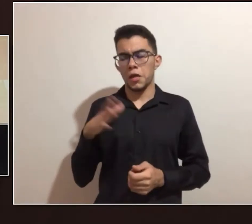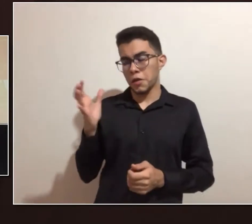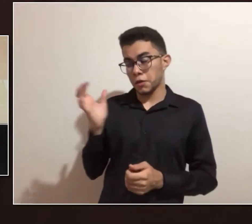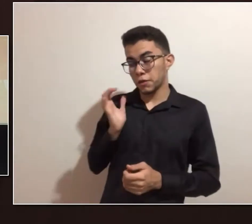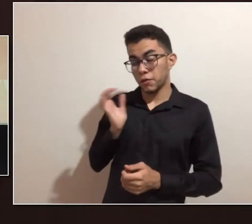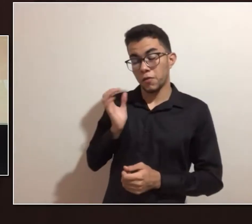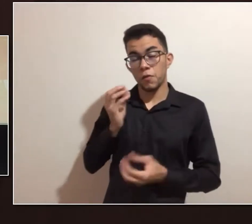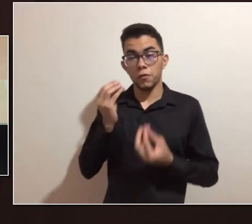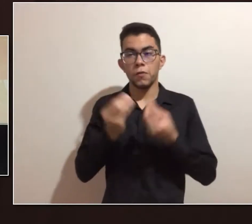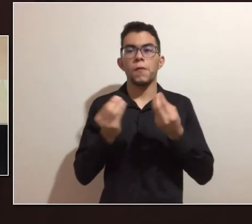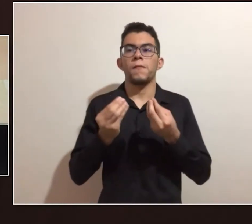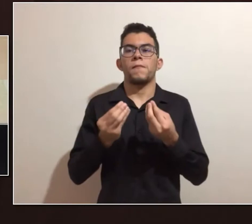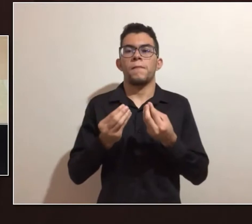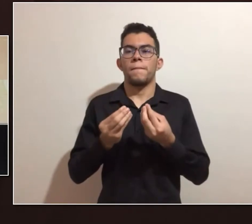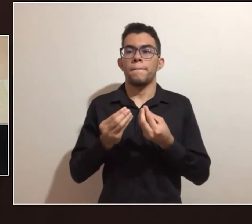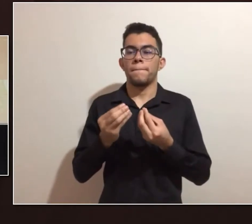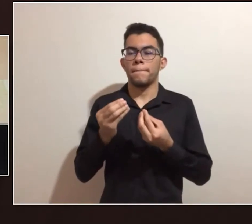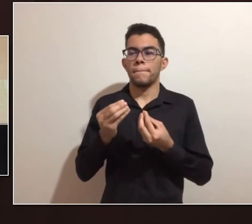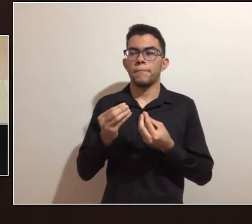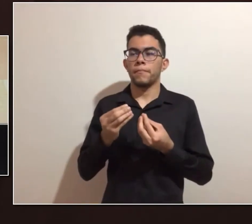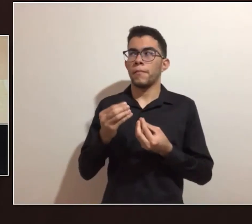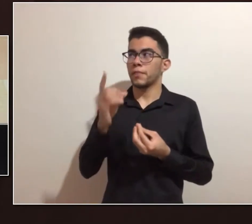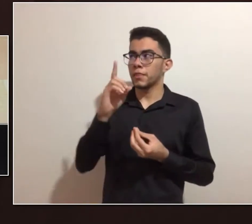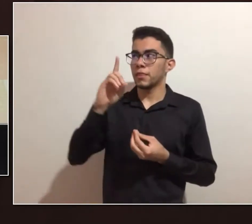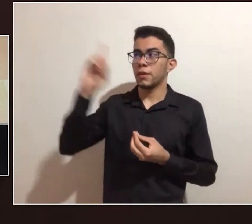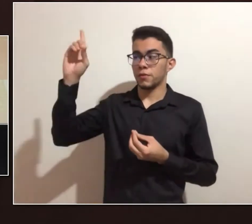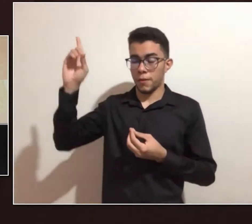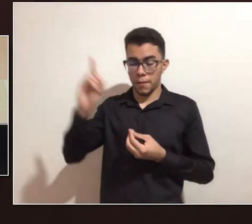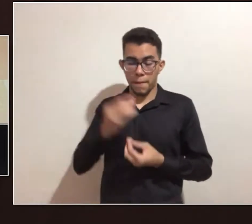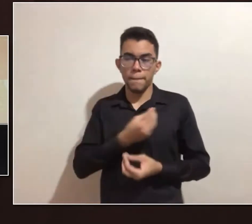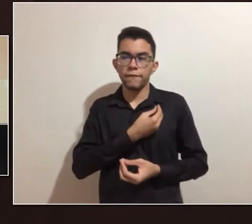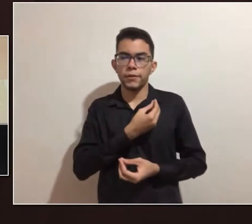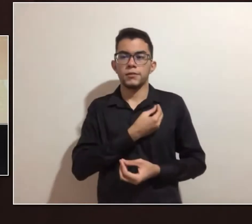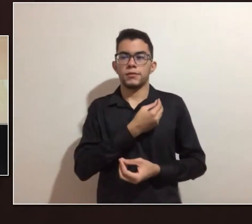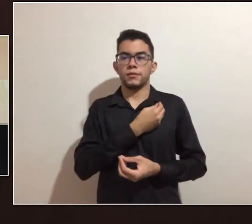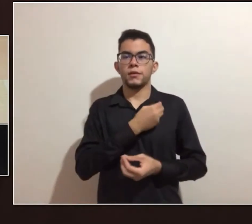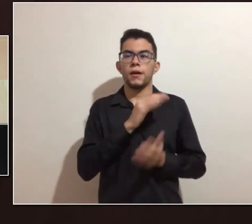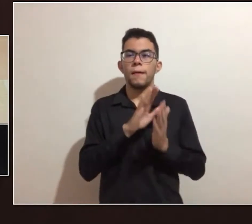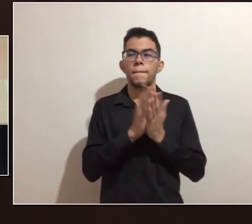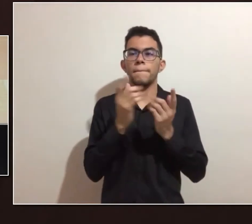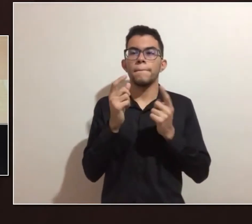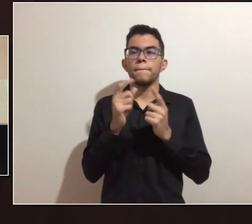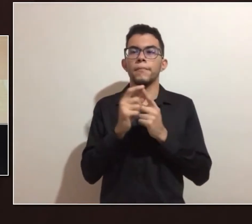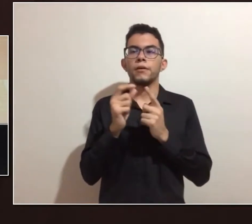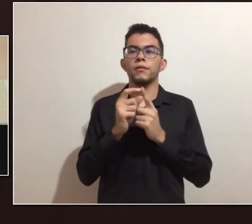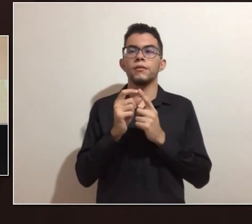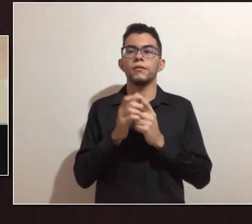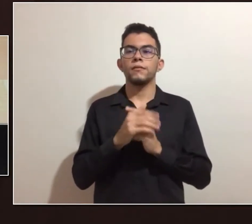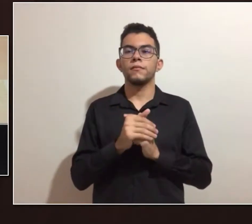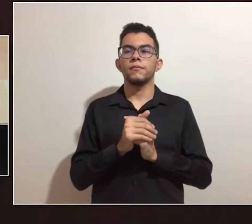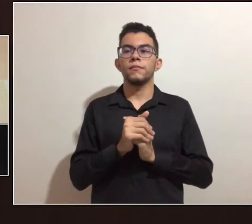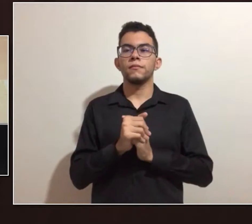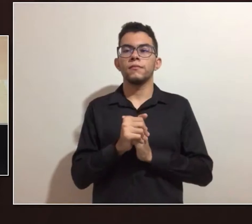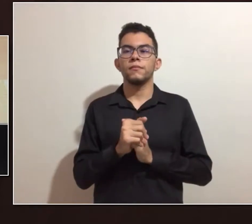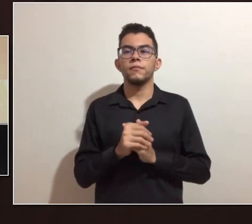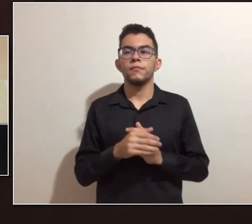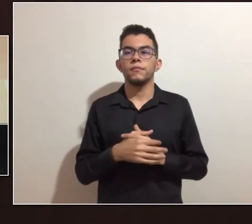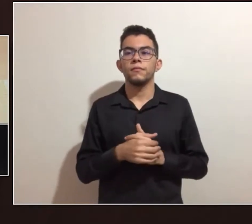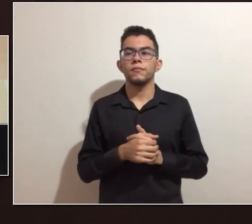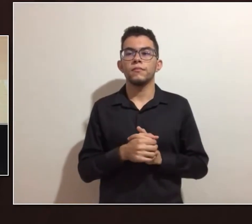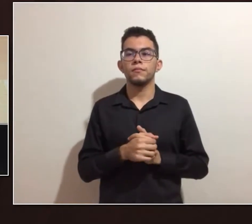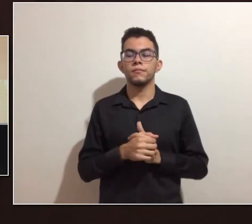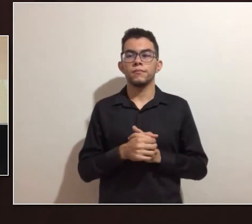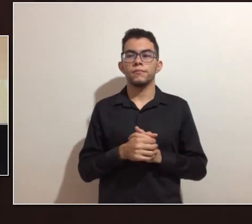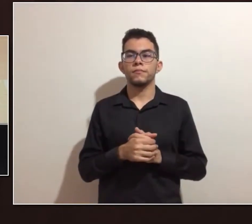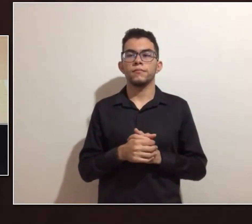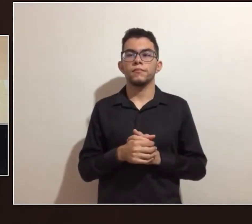irmãos, graças a Deus, eu estava brincando aqui hoje de manhã, vindo para cá, o irmão Ezra tem um chofé,